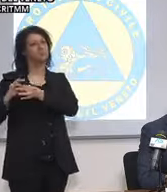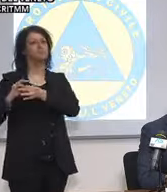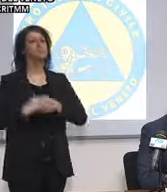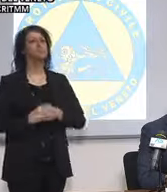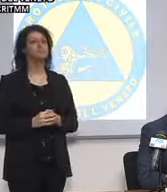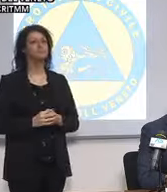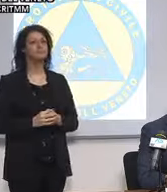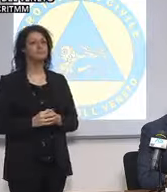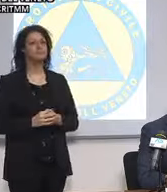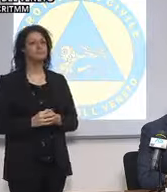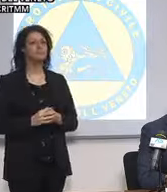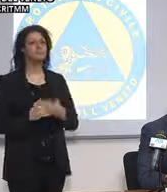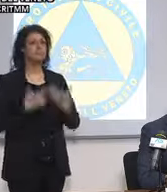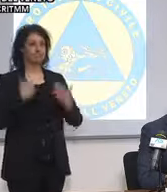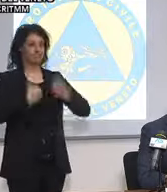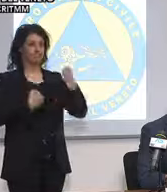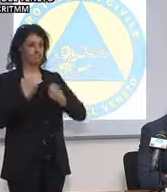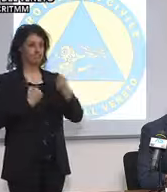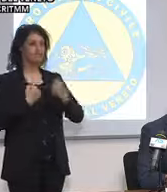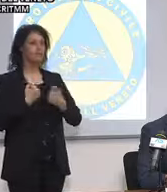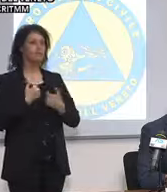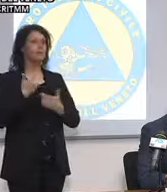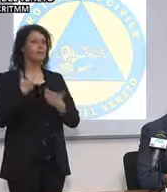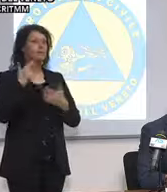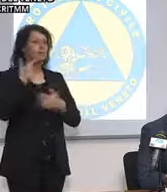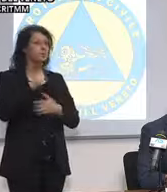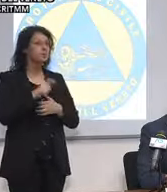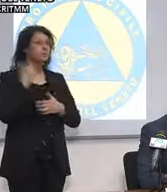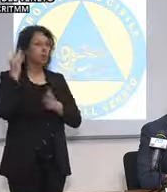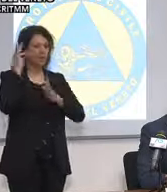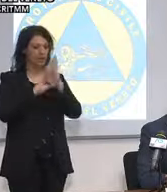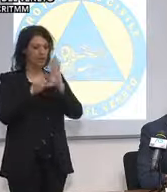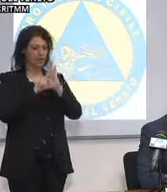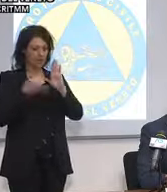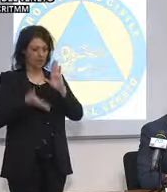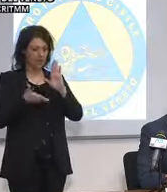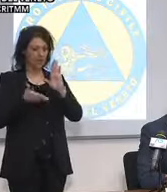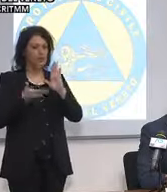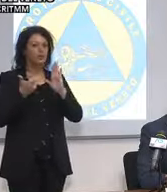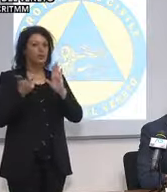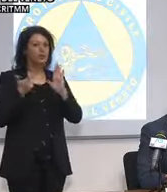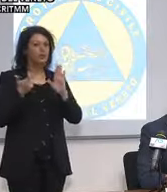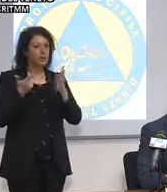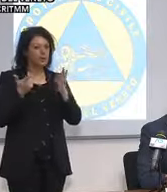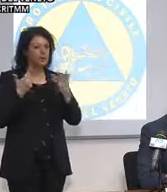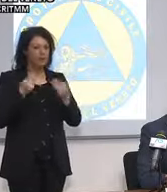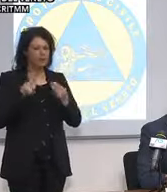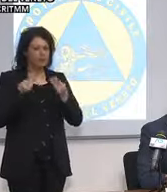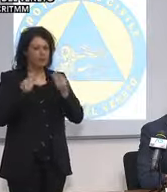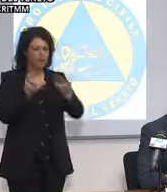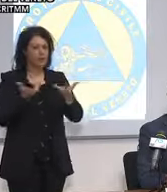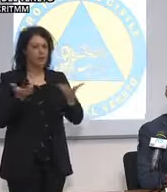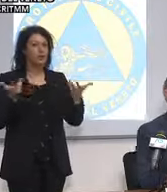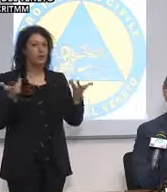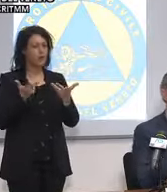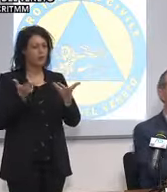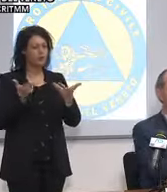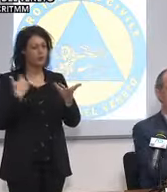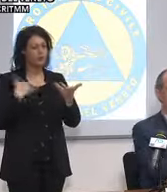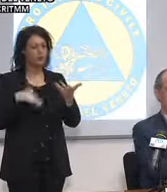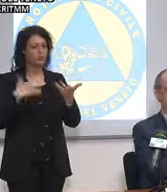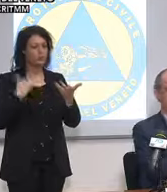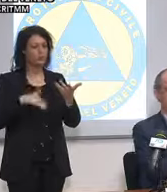al dettaglio e poi per i servizi alla persona, veramente stanno, come ha ben anticipato, mettendo a dura